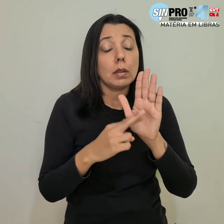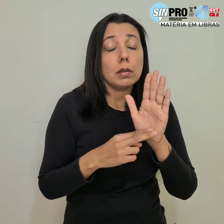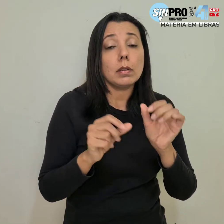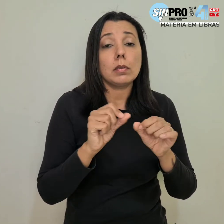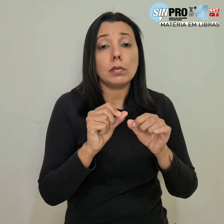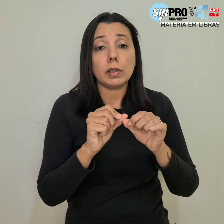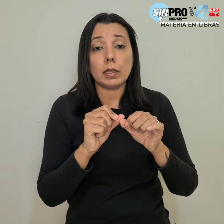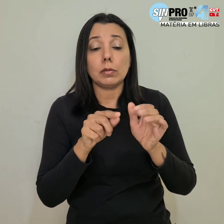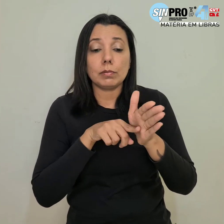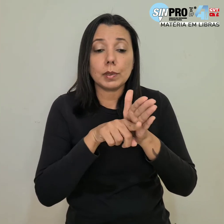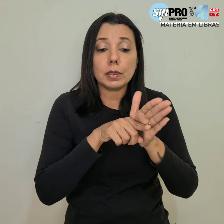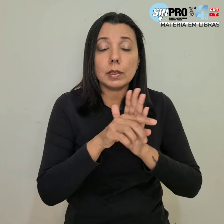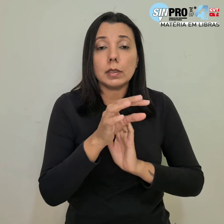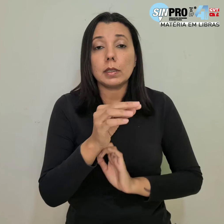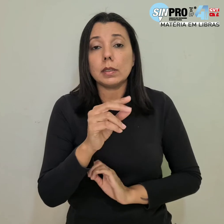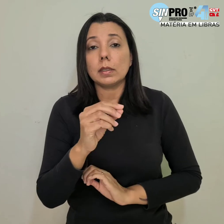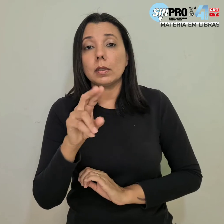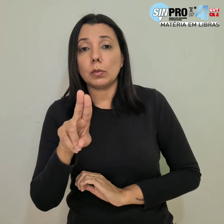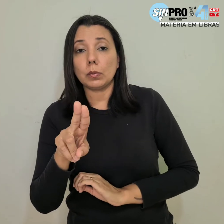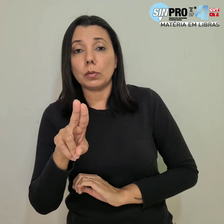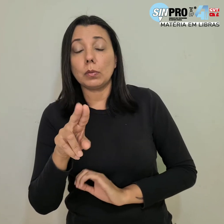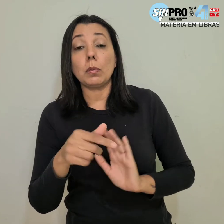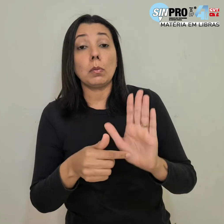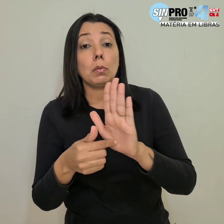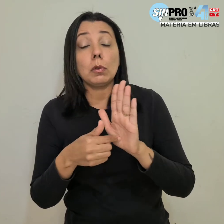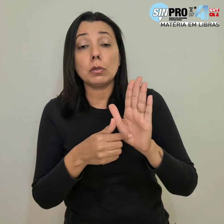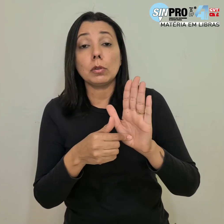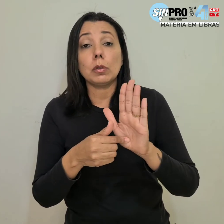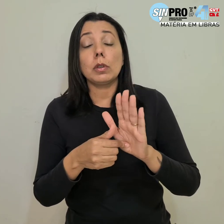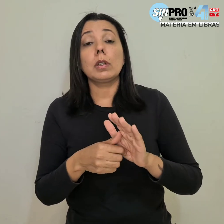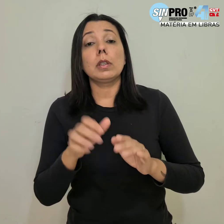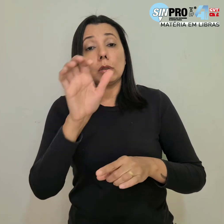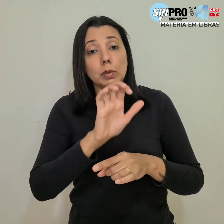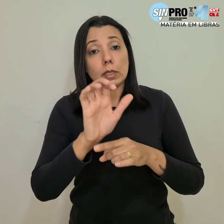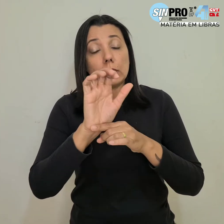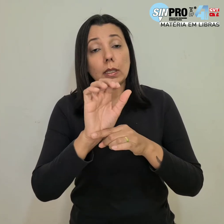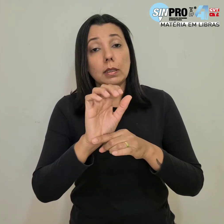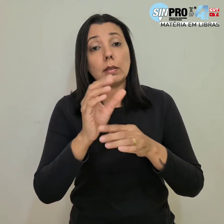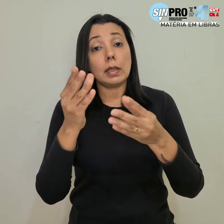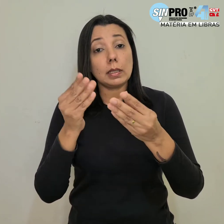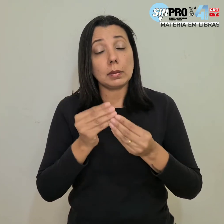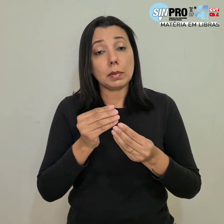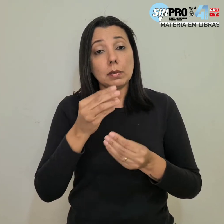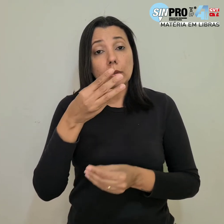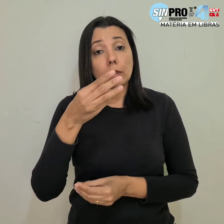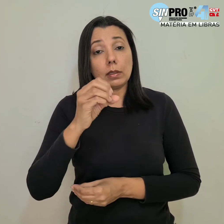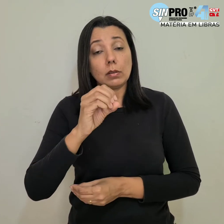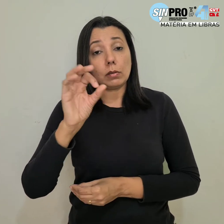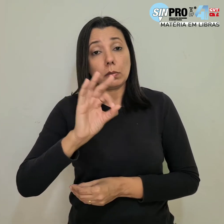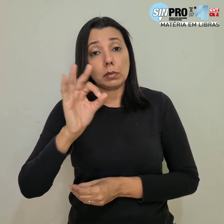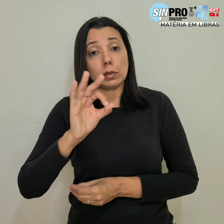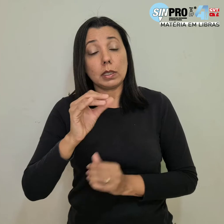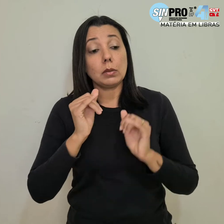da auditoria do TCU mostrou que os estados receberam 39% da verba